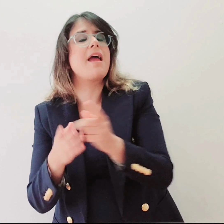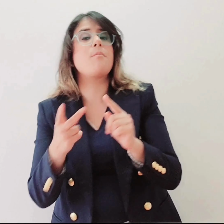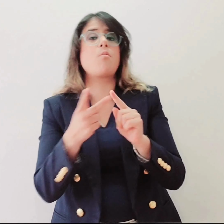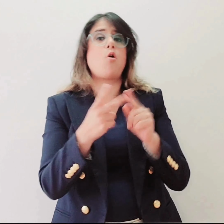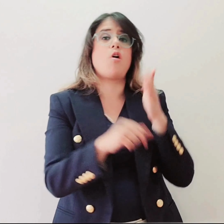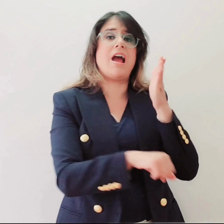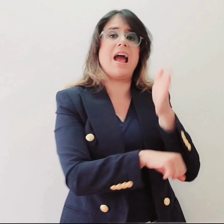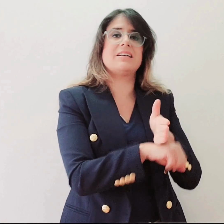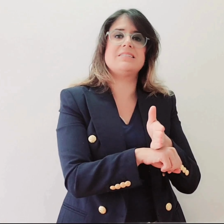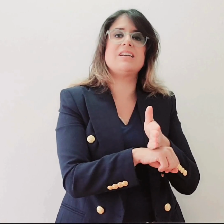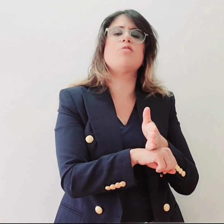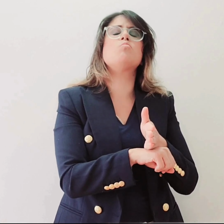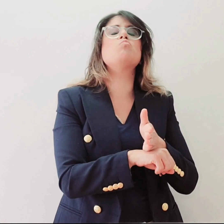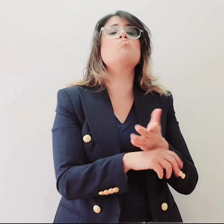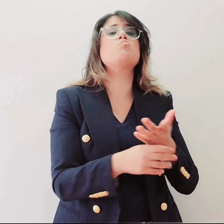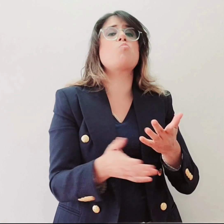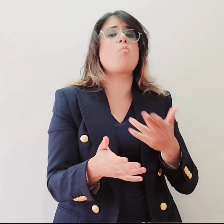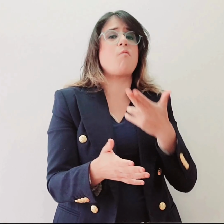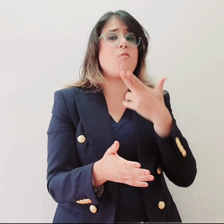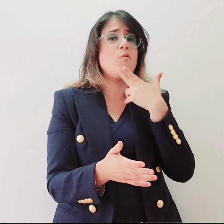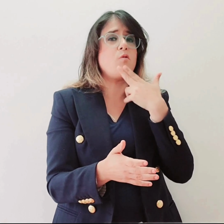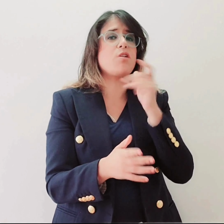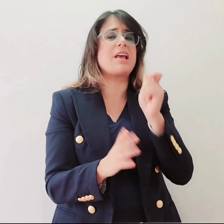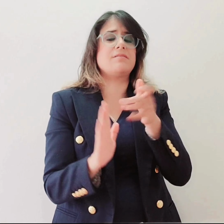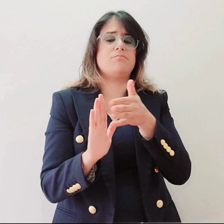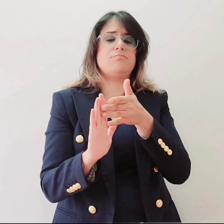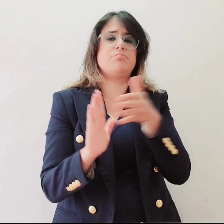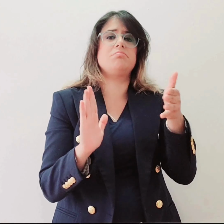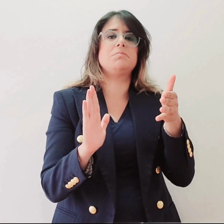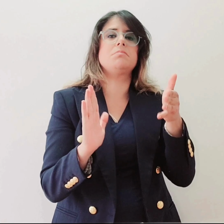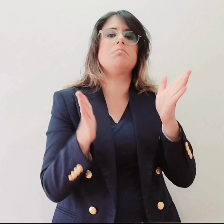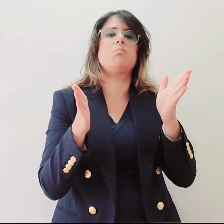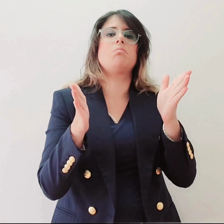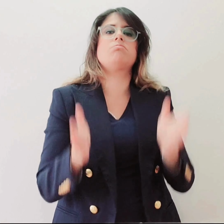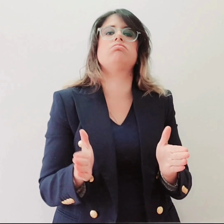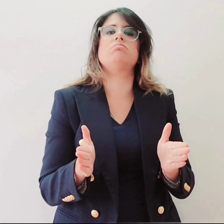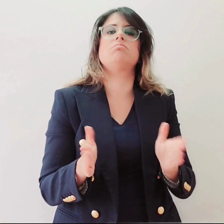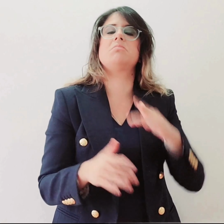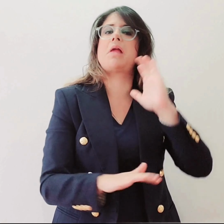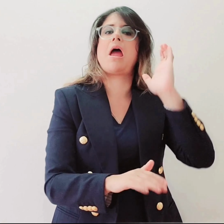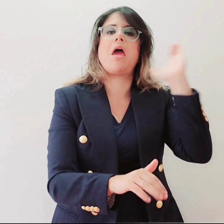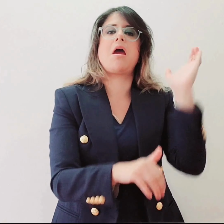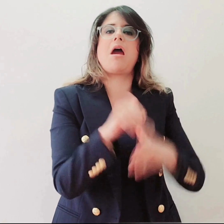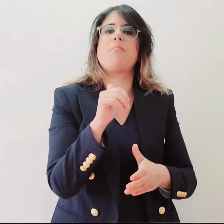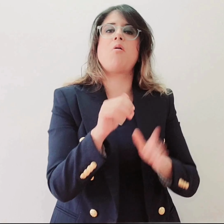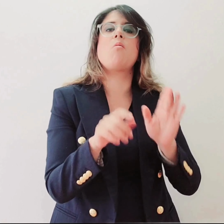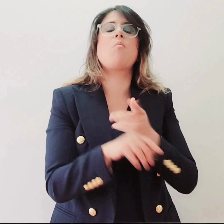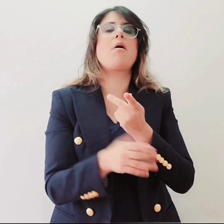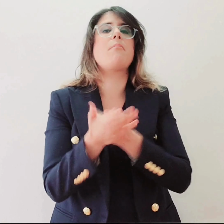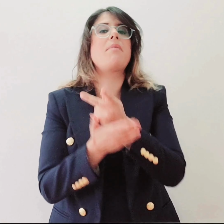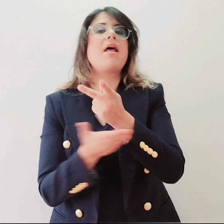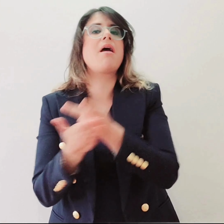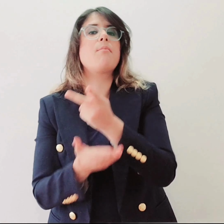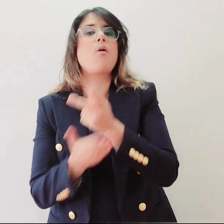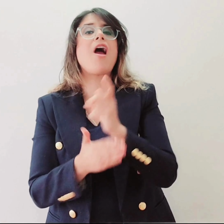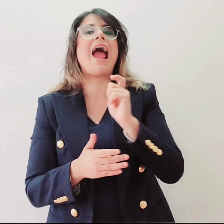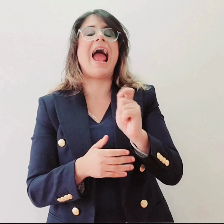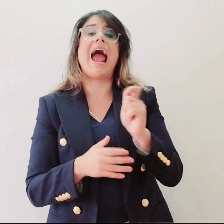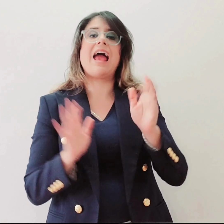funcionan, pero funcionan por un momento, funcionan por un tiempo. Porque en realidad van a generar los premios una